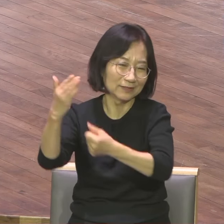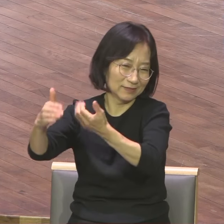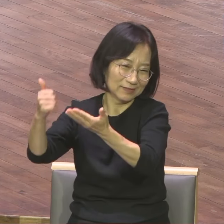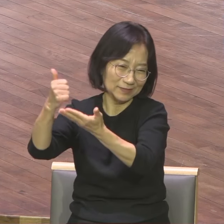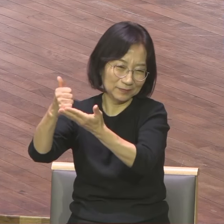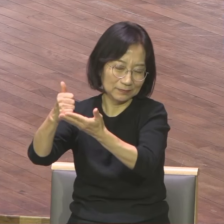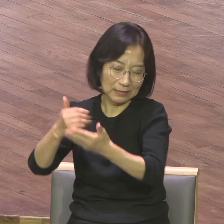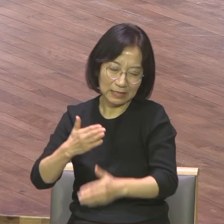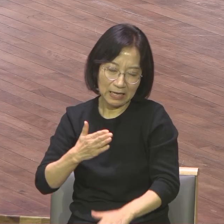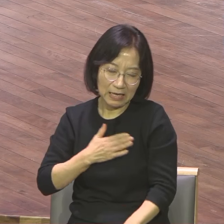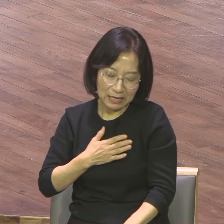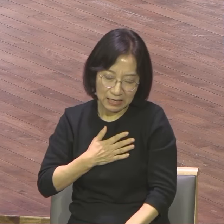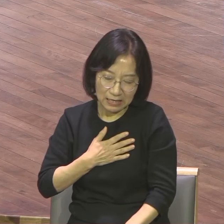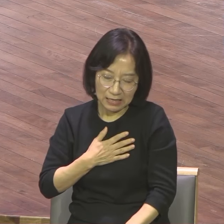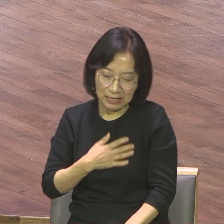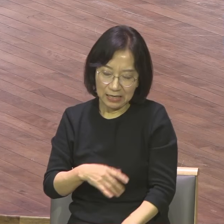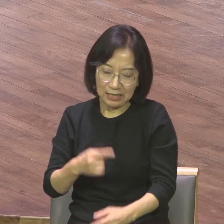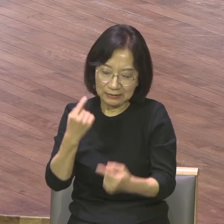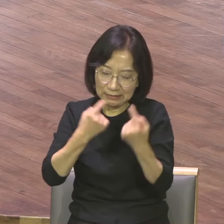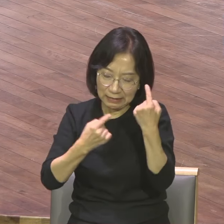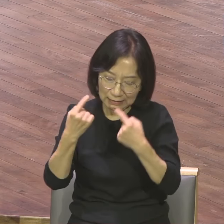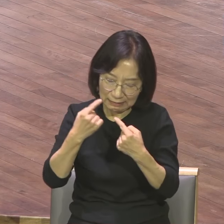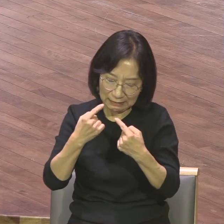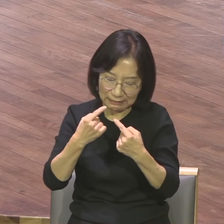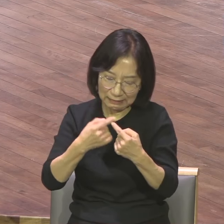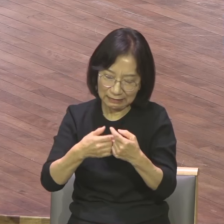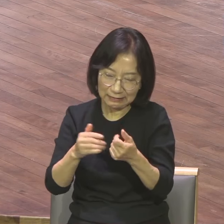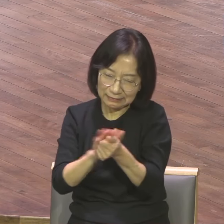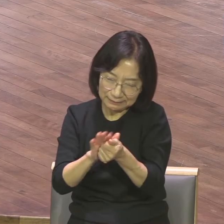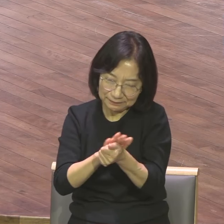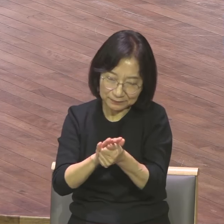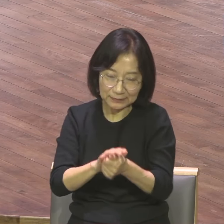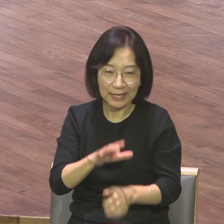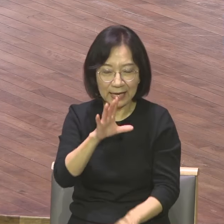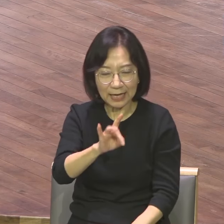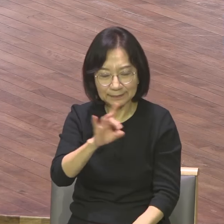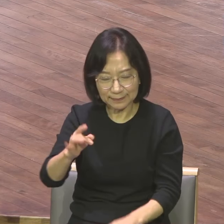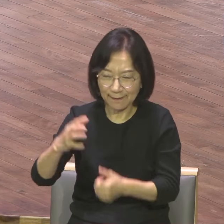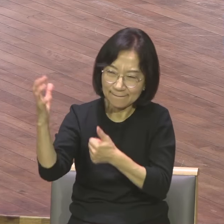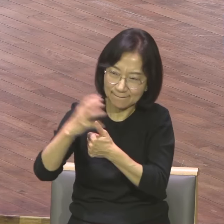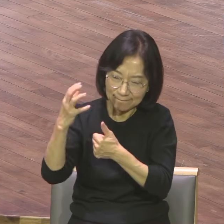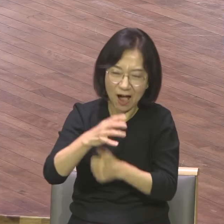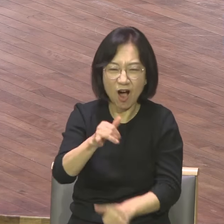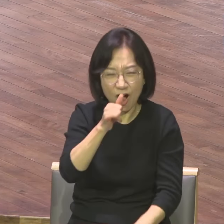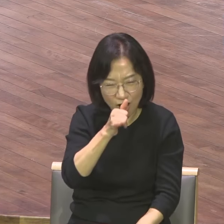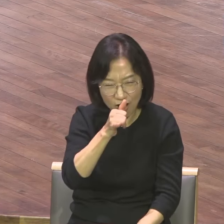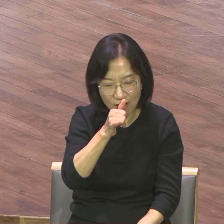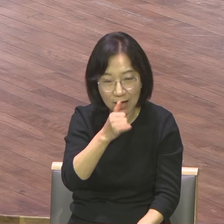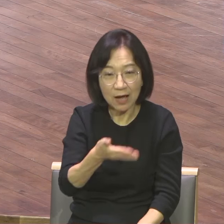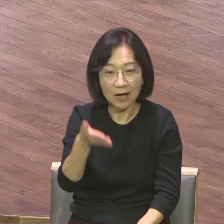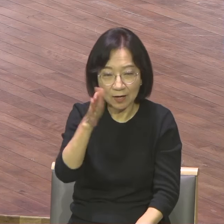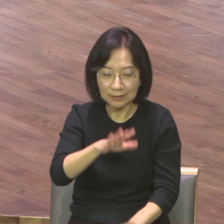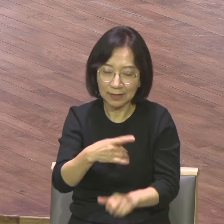사매시고 때로는 치지도 하시지만 매도 치지만은 또 고치시고 회복시켜